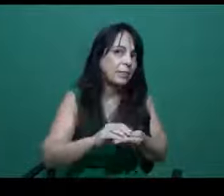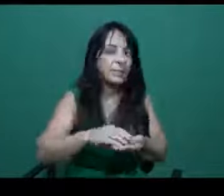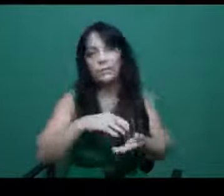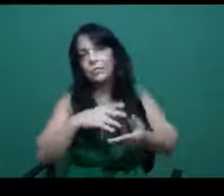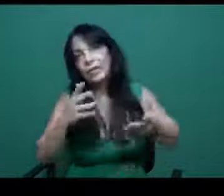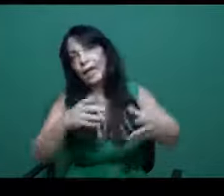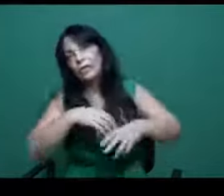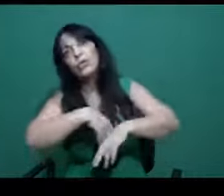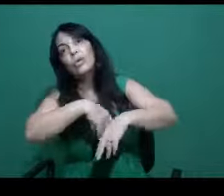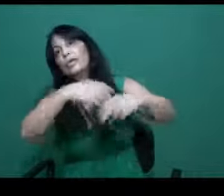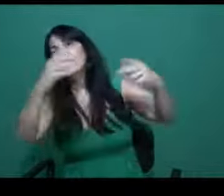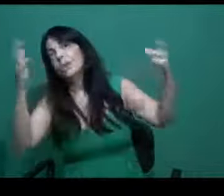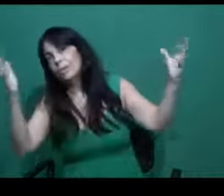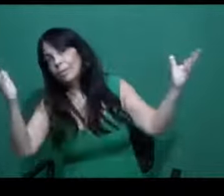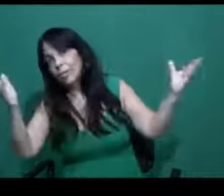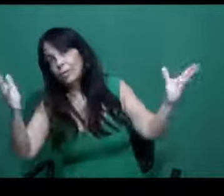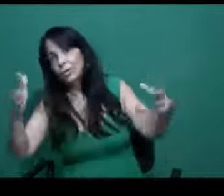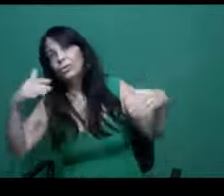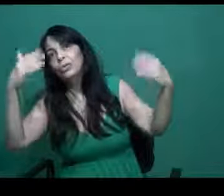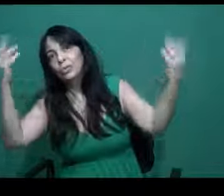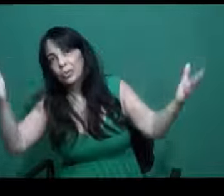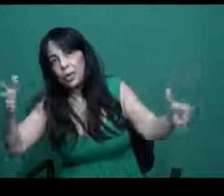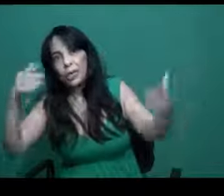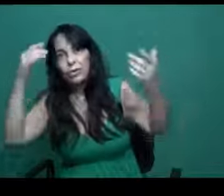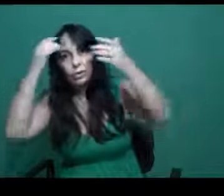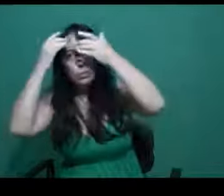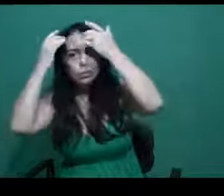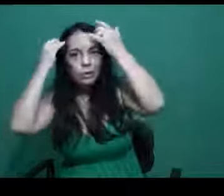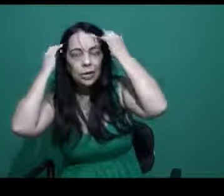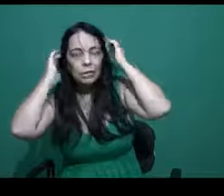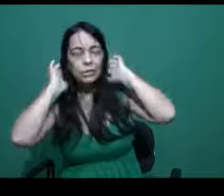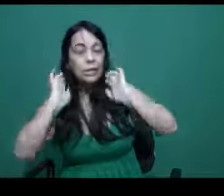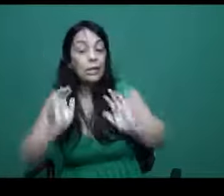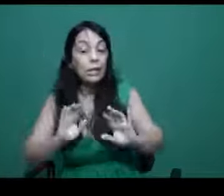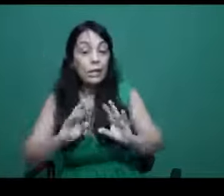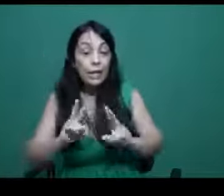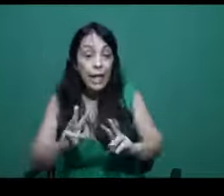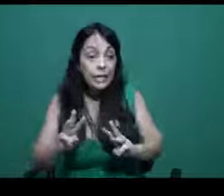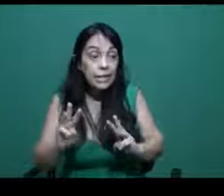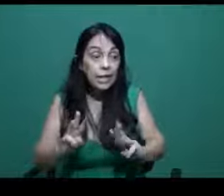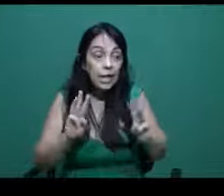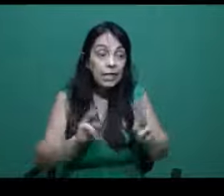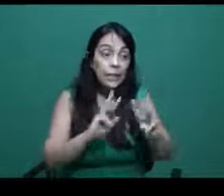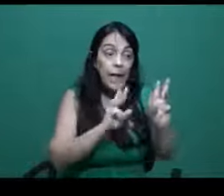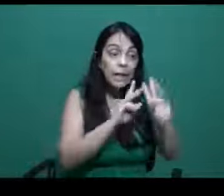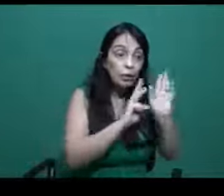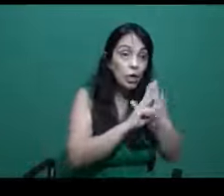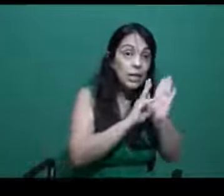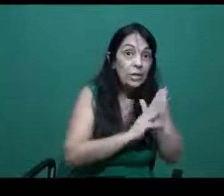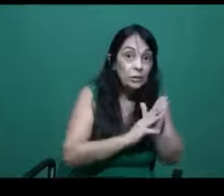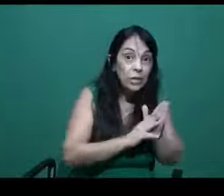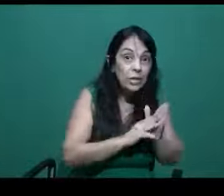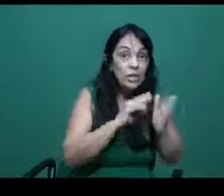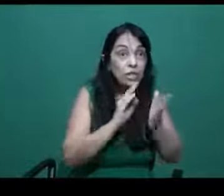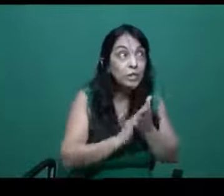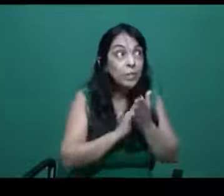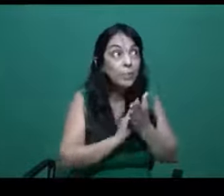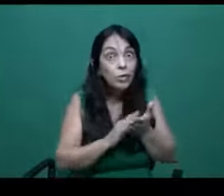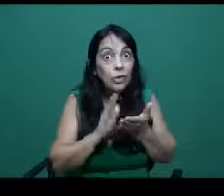para não ficar a turma toda comprando tudo, olhando tudo. Então, 3 ingredientes para cada 2 alunos. Eles tinham que procurar